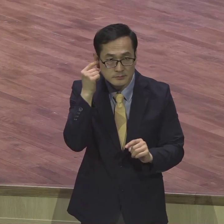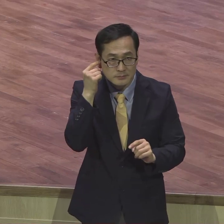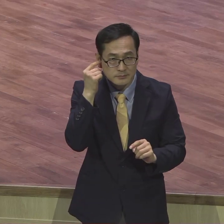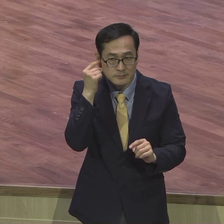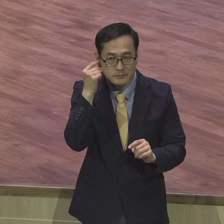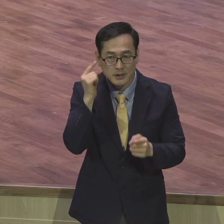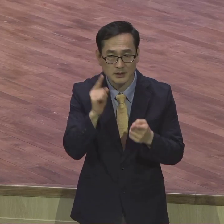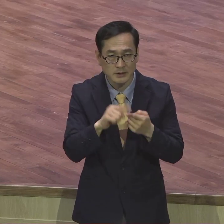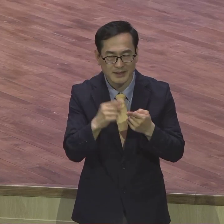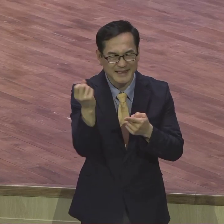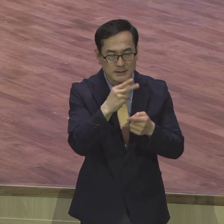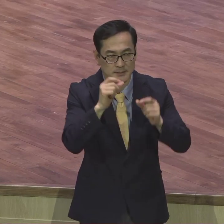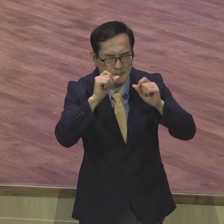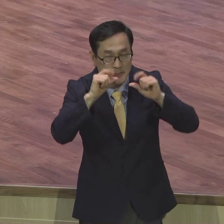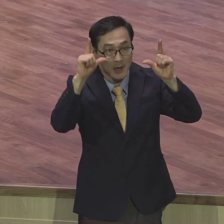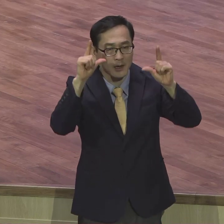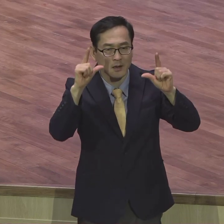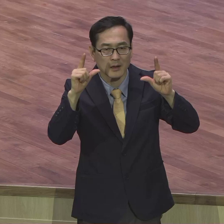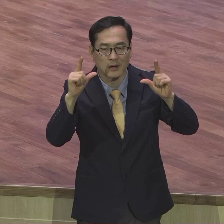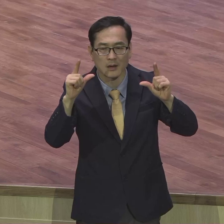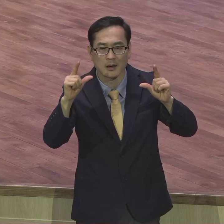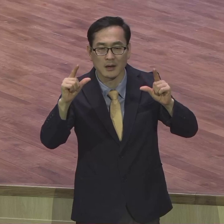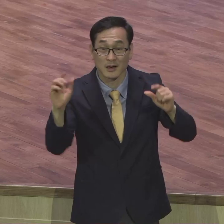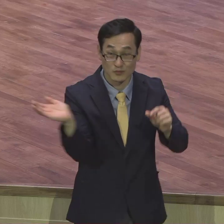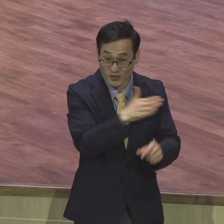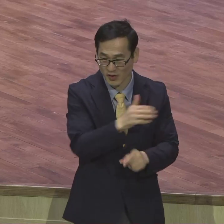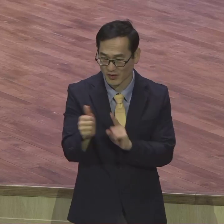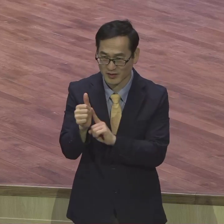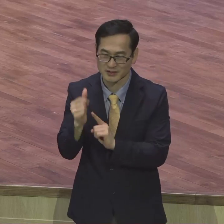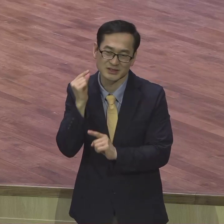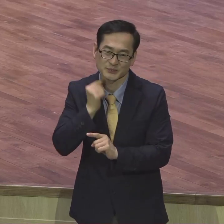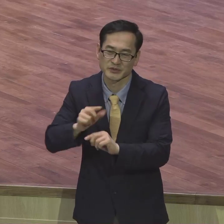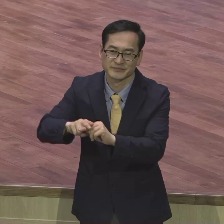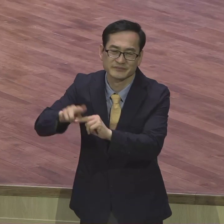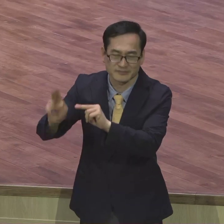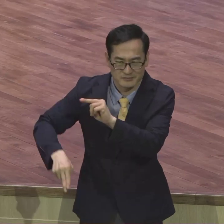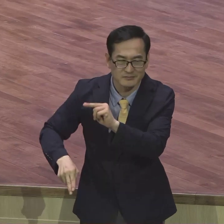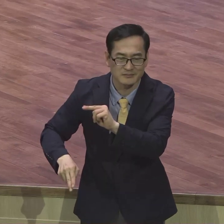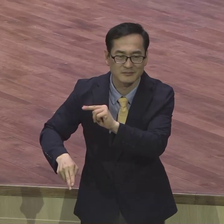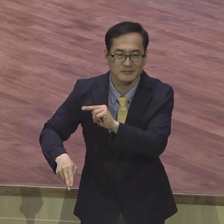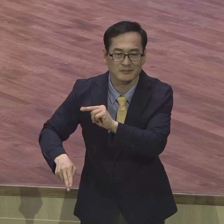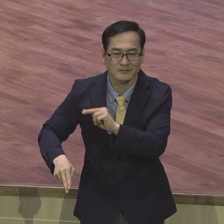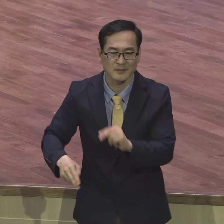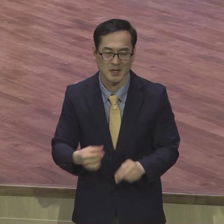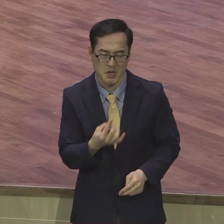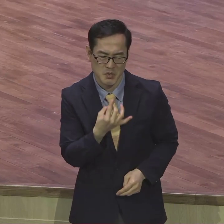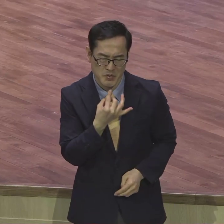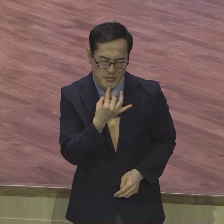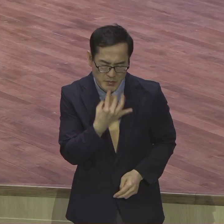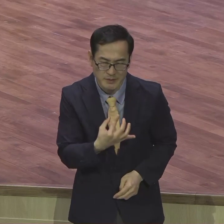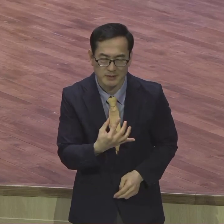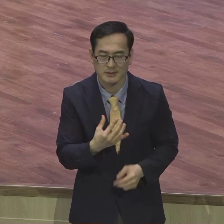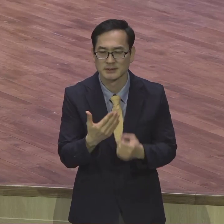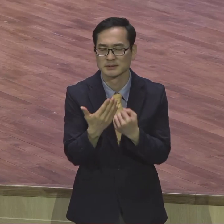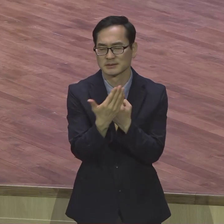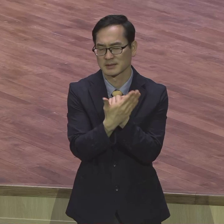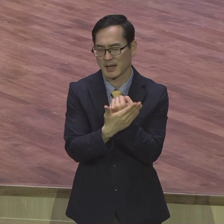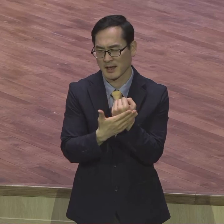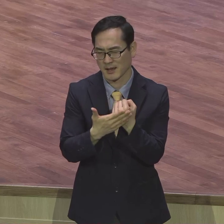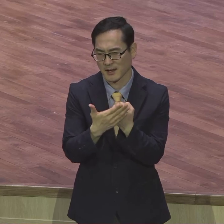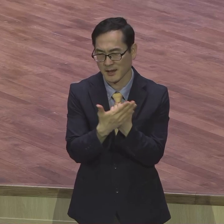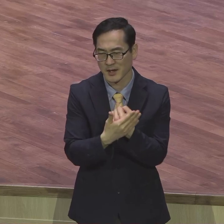체험해가지고 사제의 직분을 그렇게 내놓고 오직 은혜